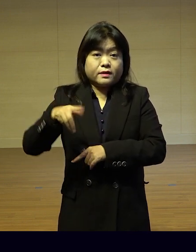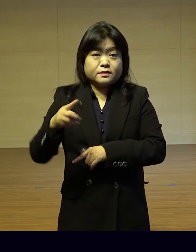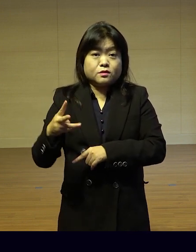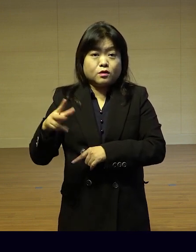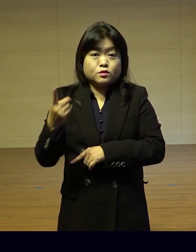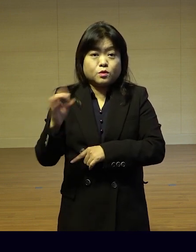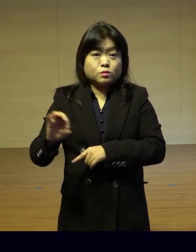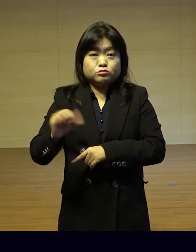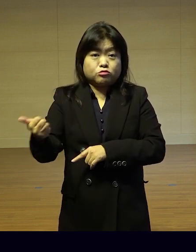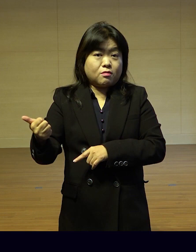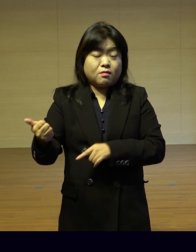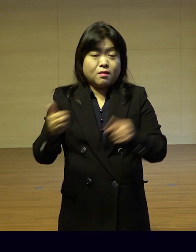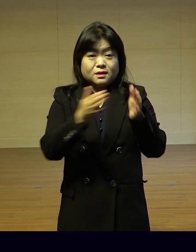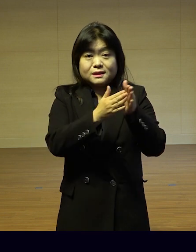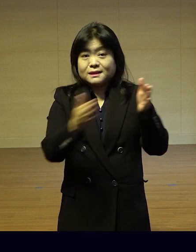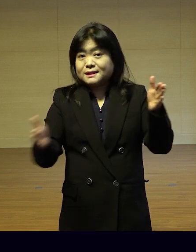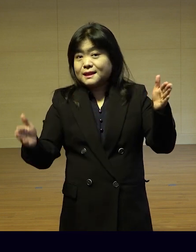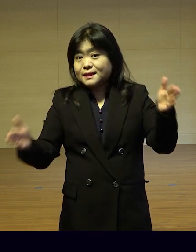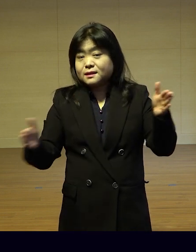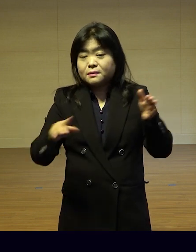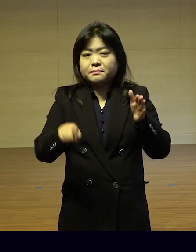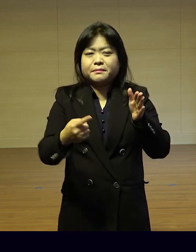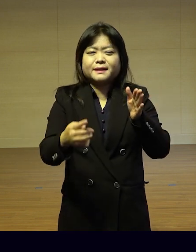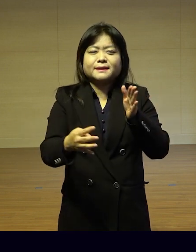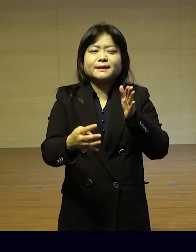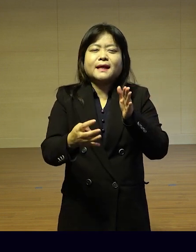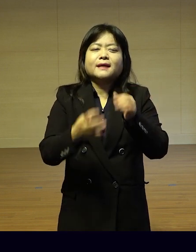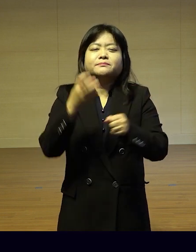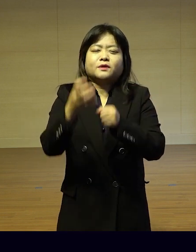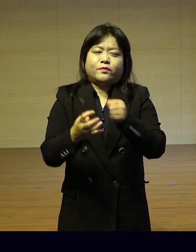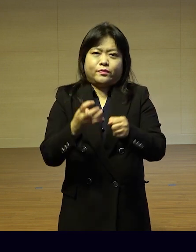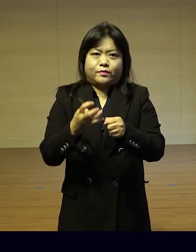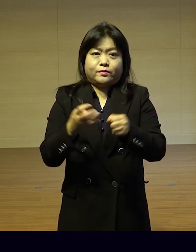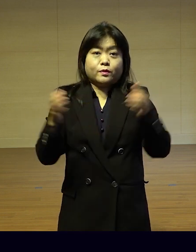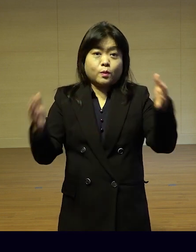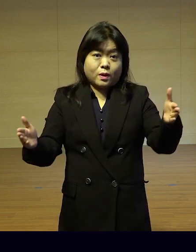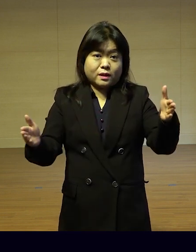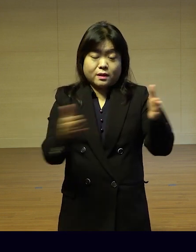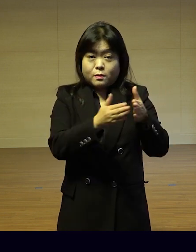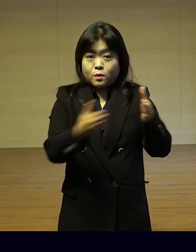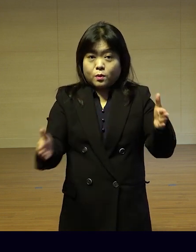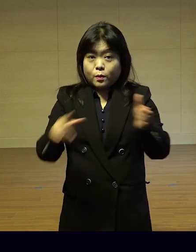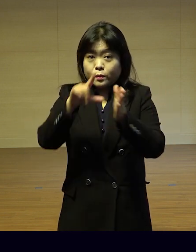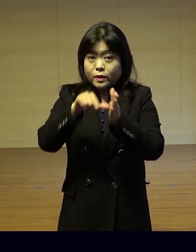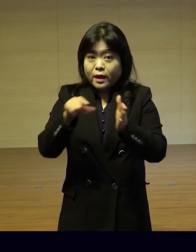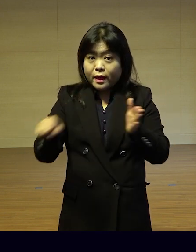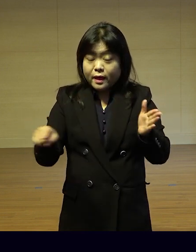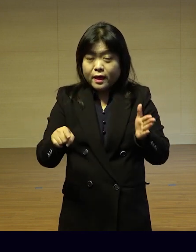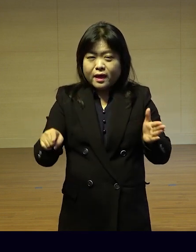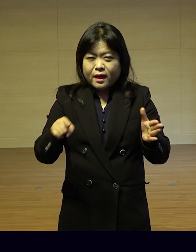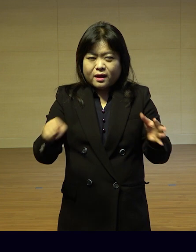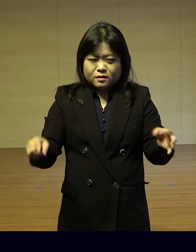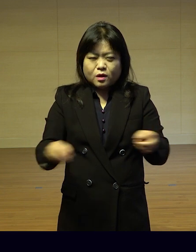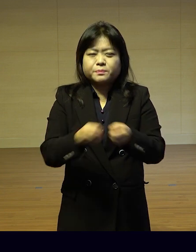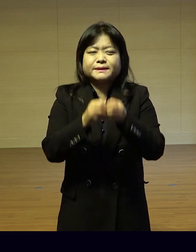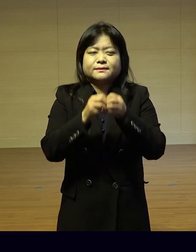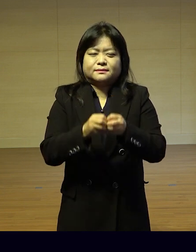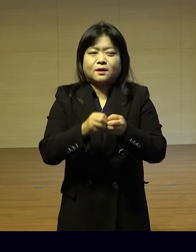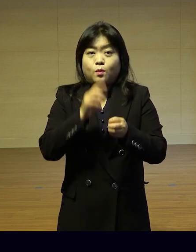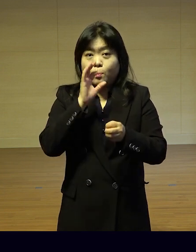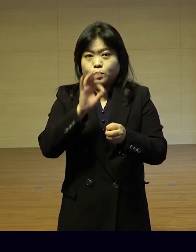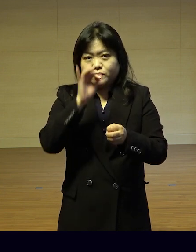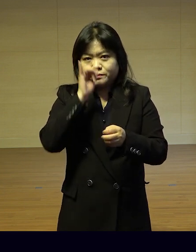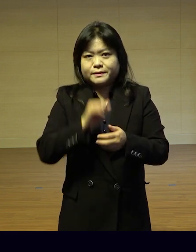제위가 끝나게 되는데 이 기간이 대략 140년이니까 대충 이 시기하고 중첩된다 이렇게 볼